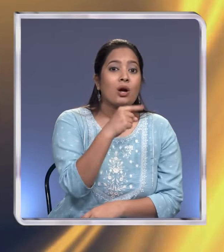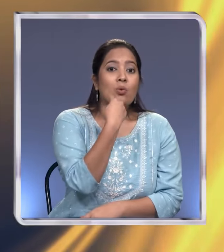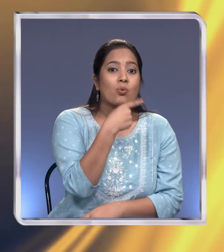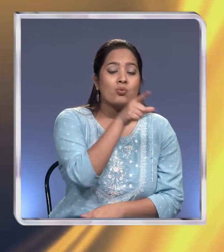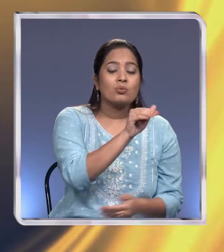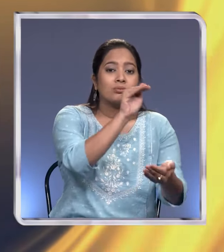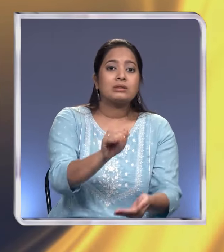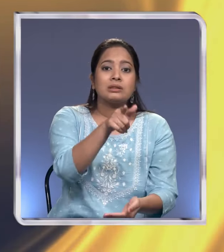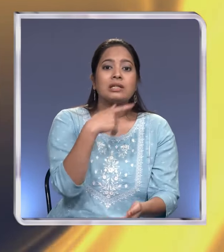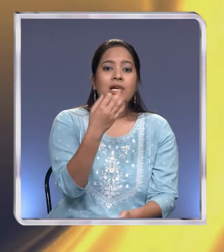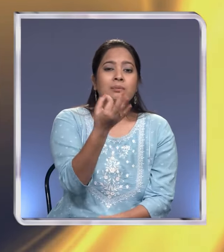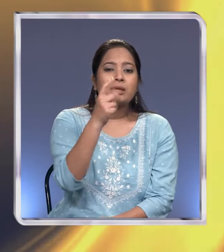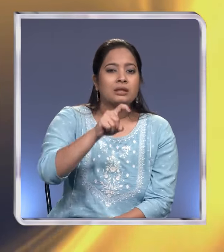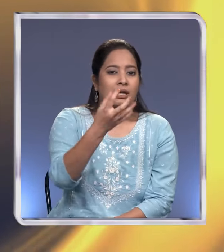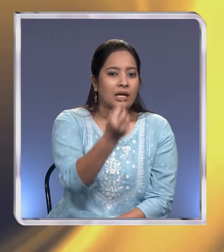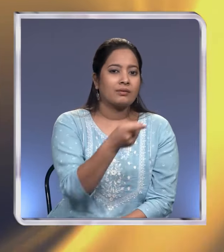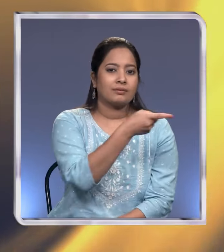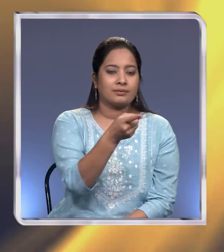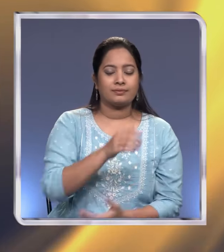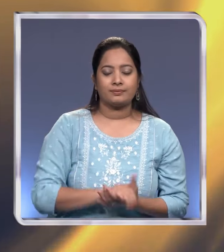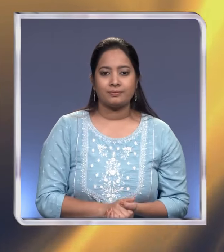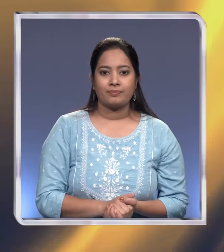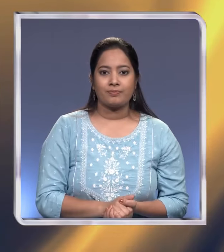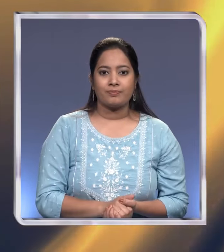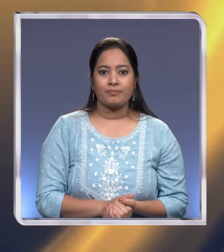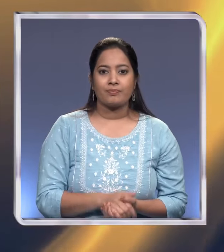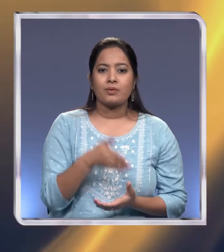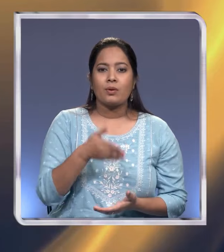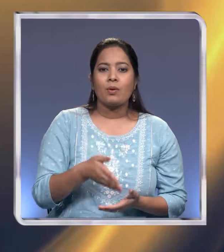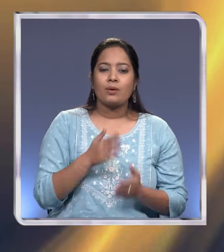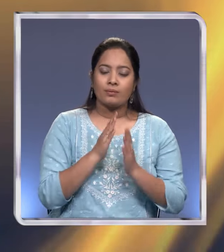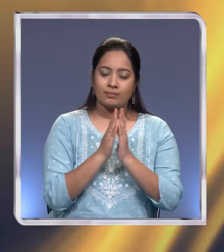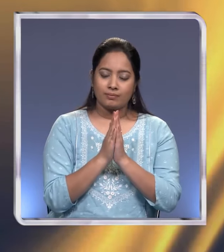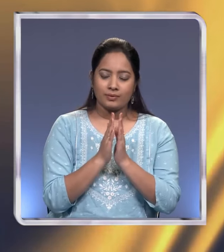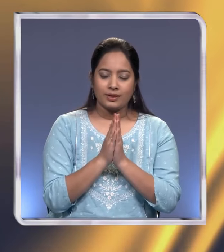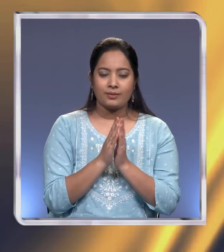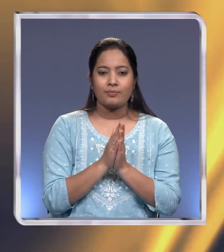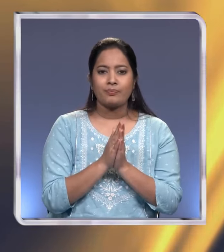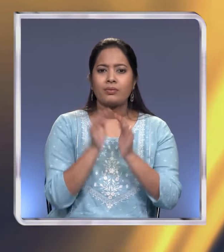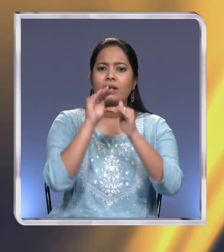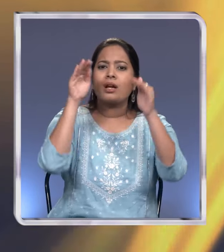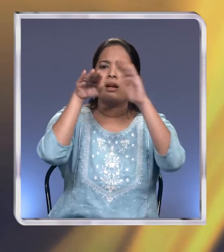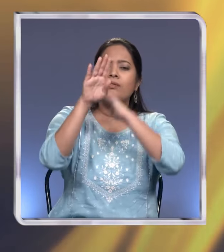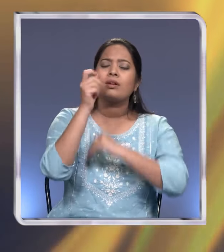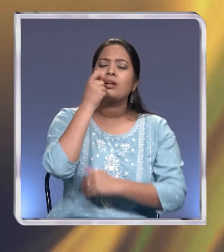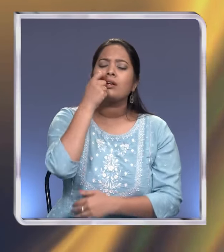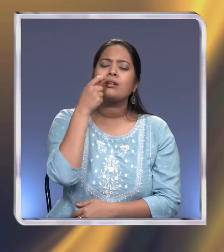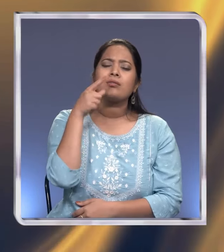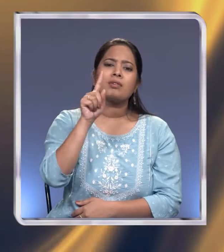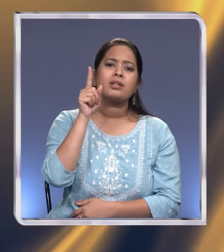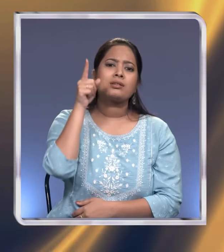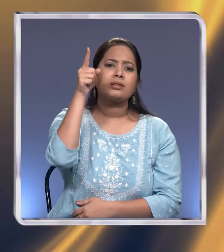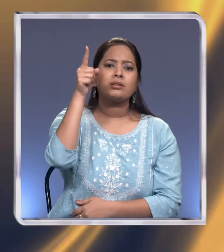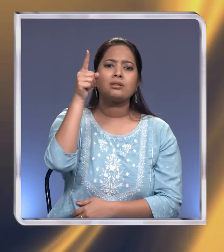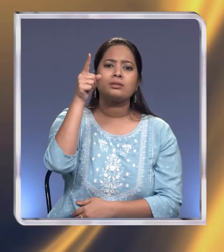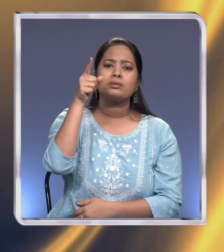पेरेंट्स के लिए जिनके बच्चे स्पेशल नीड्स के हैं। तो आइए मिलकर उस परमेश्वर से मांगते हैं जो हमारा पिता भी